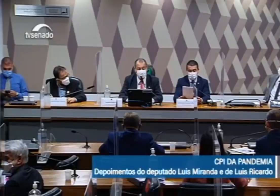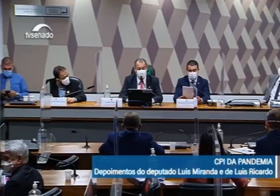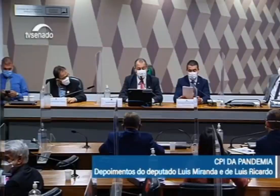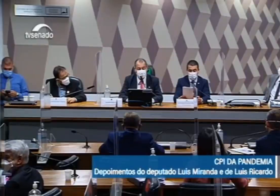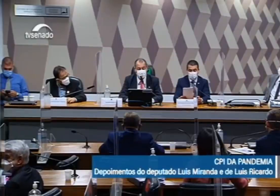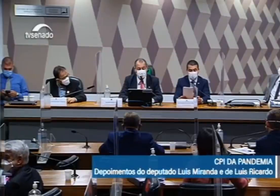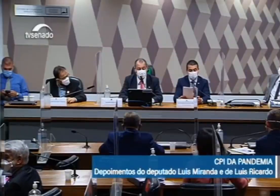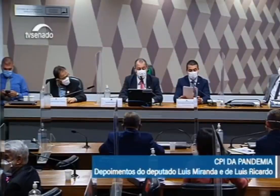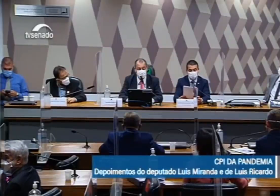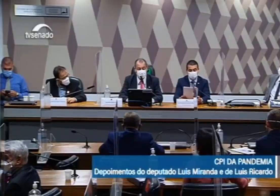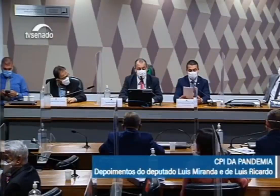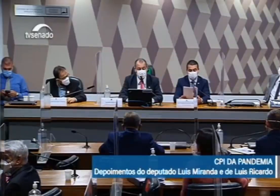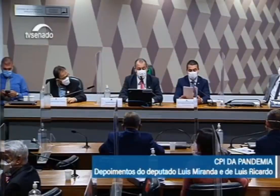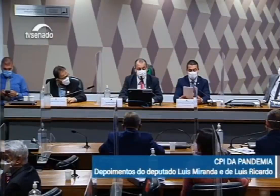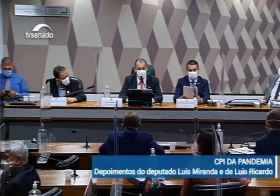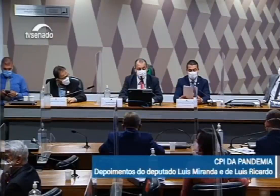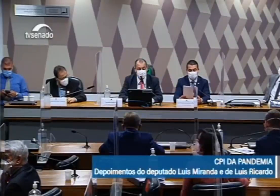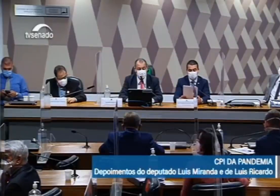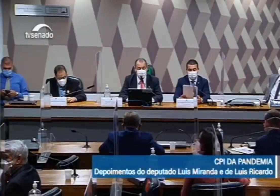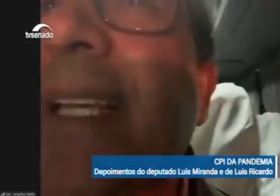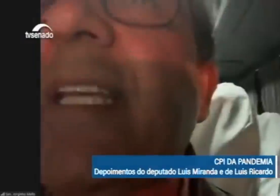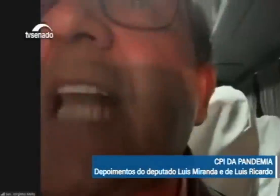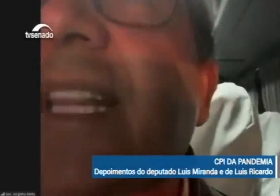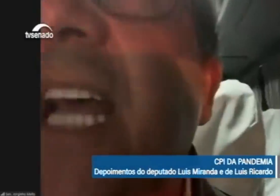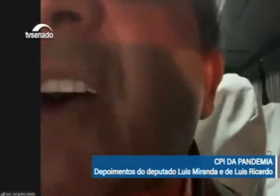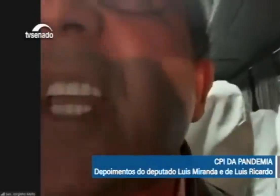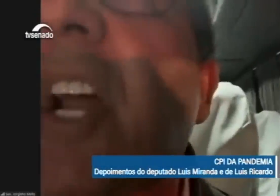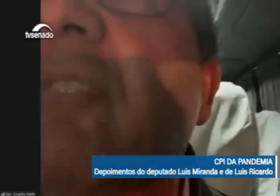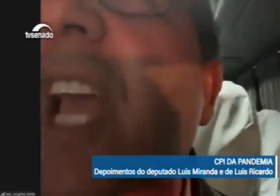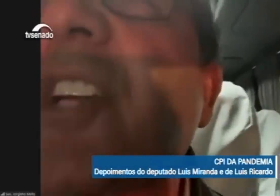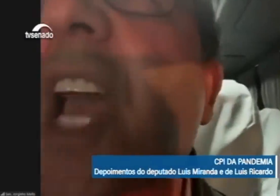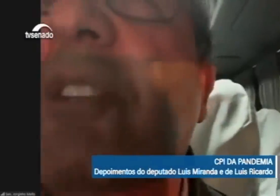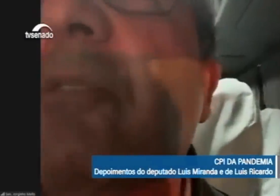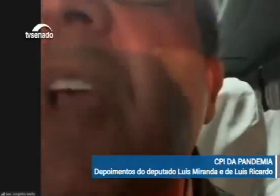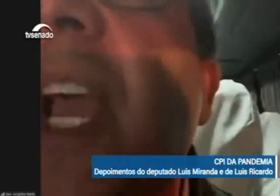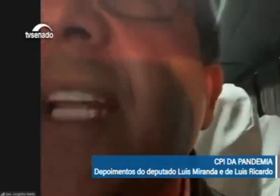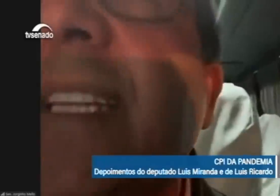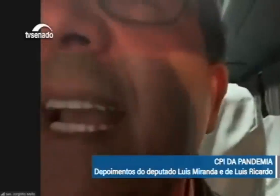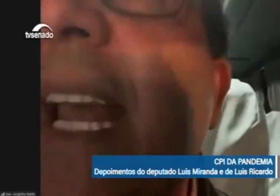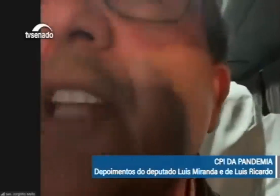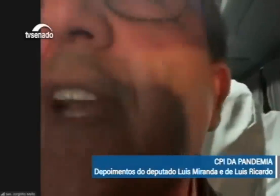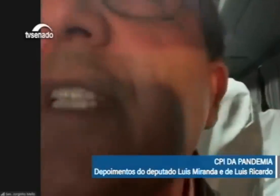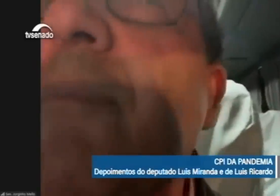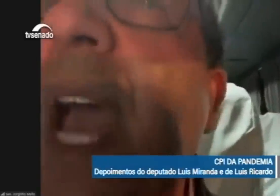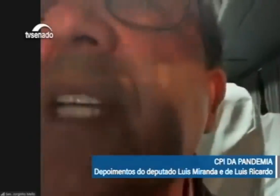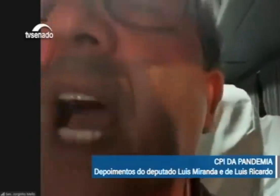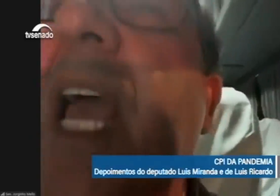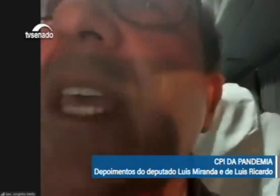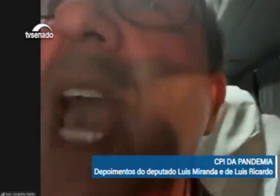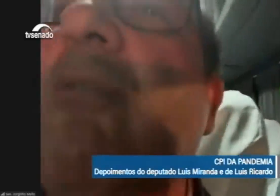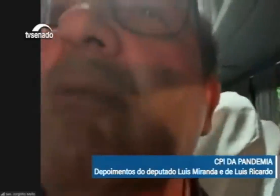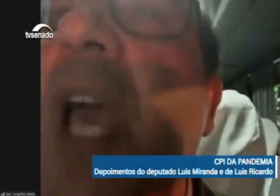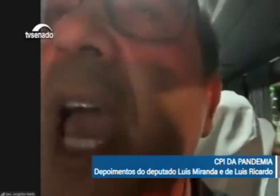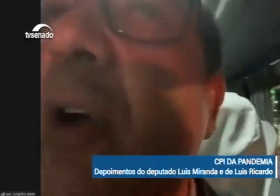Portanto, senhor presidente, perguntar para esse cidadão aí não tem jeito. Ele está querendo fazer média e